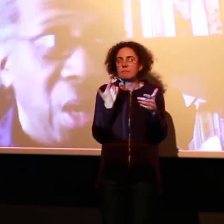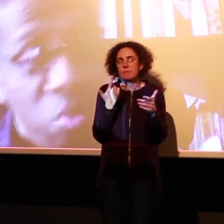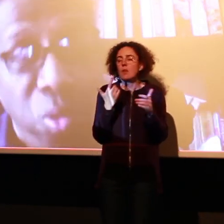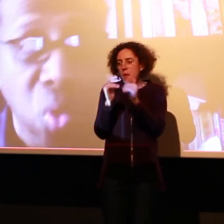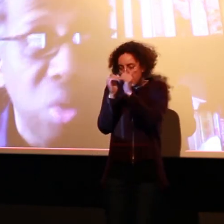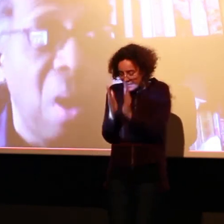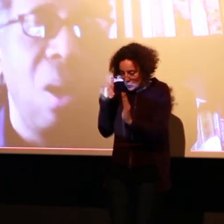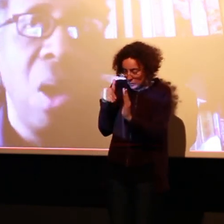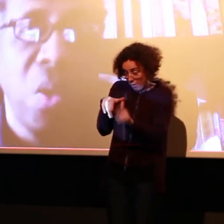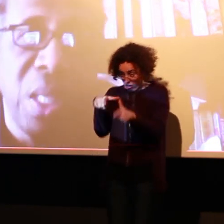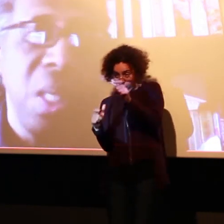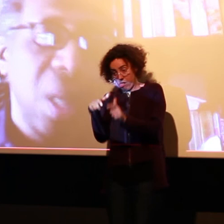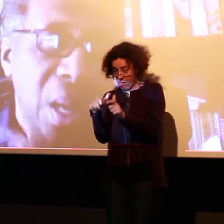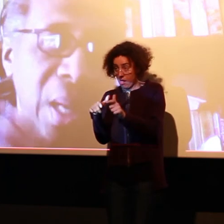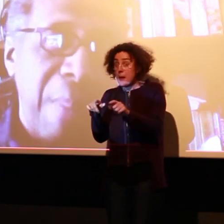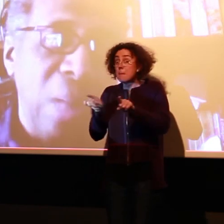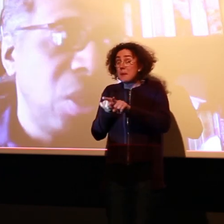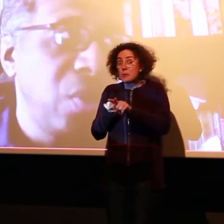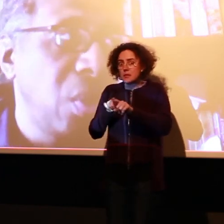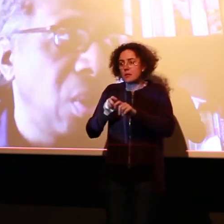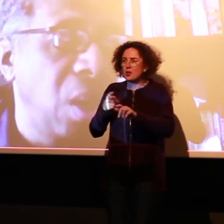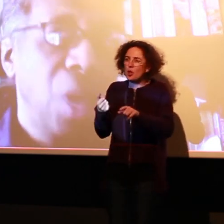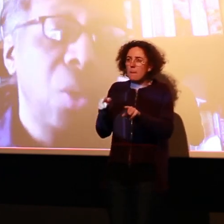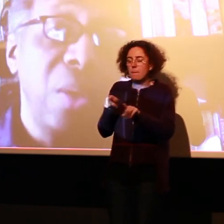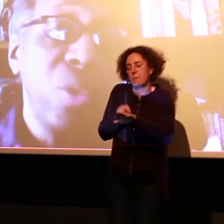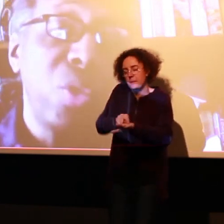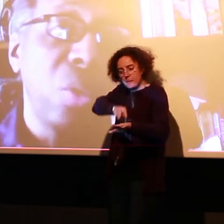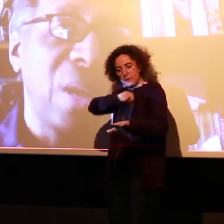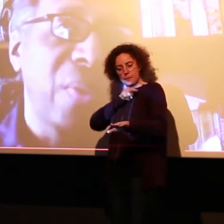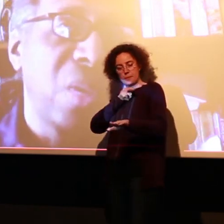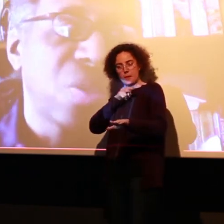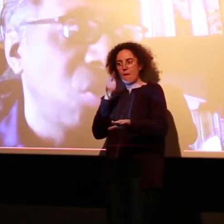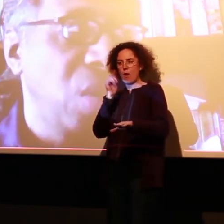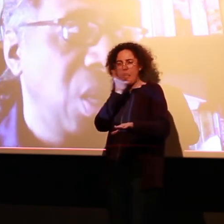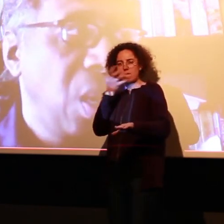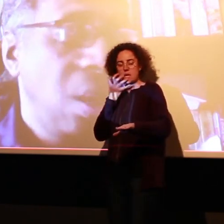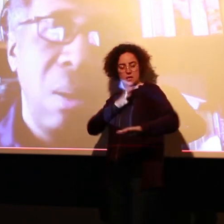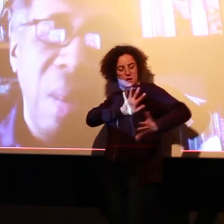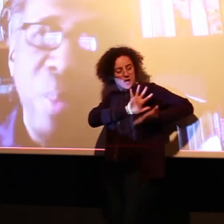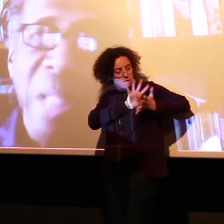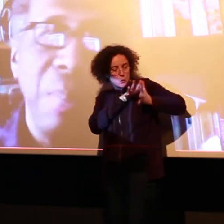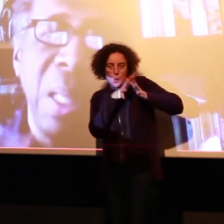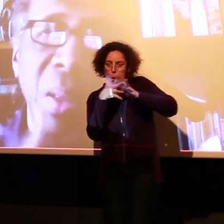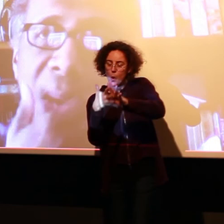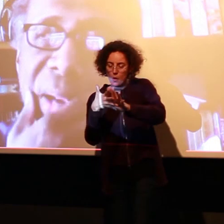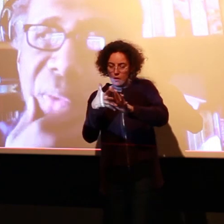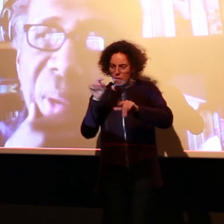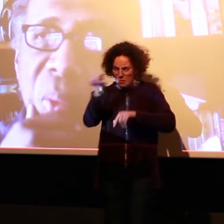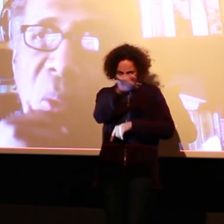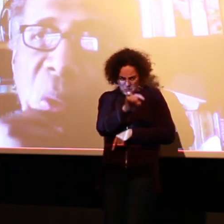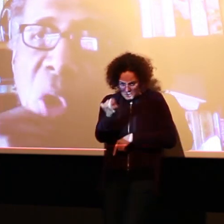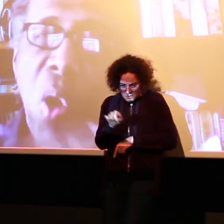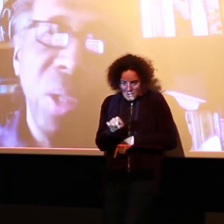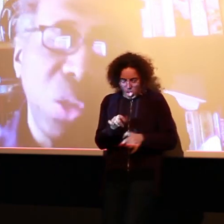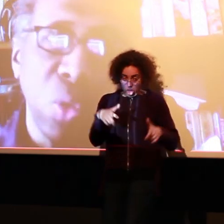dirais, ou plus lourdement aussi, un impact au niveau de l'évolution de l'Afrique aujourd'hui. La plupart des pays auxquels je fais